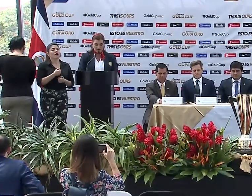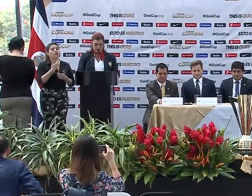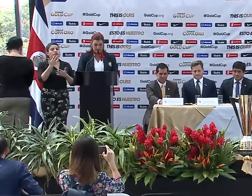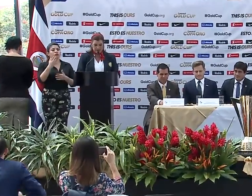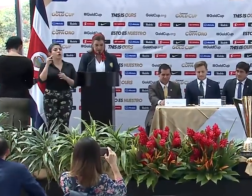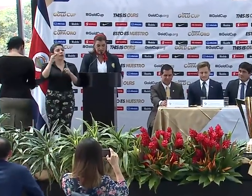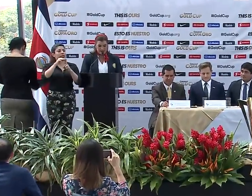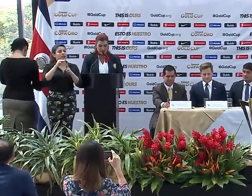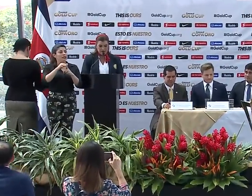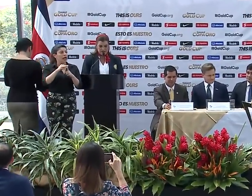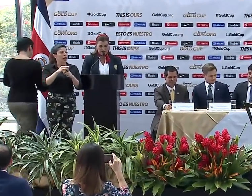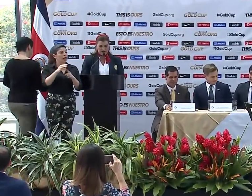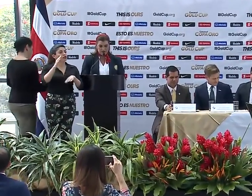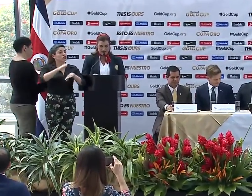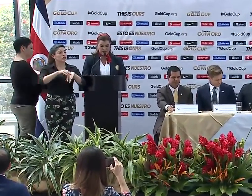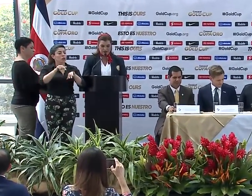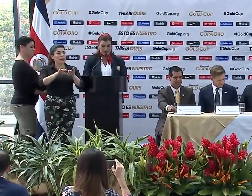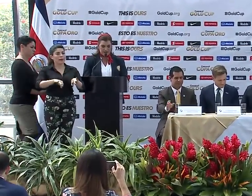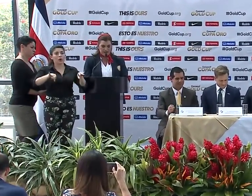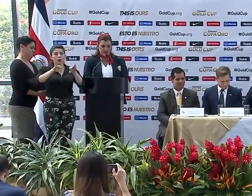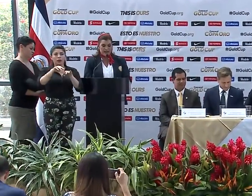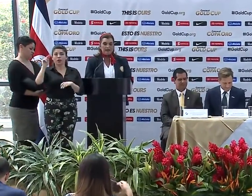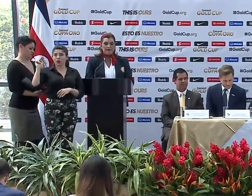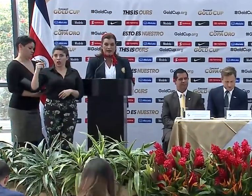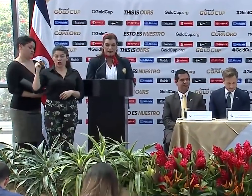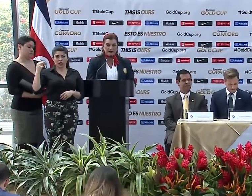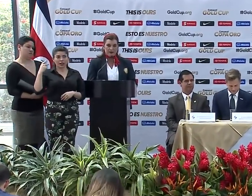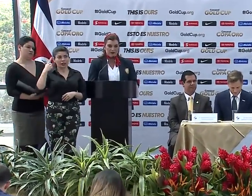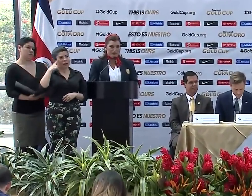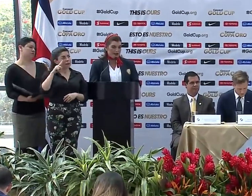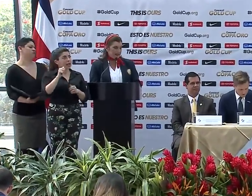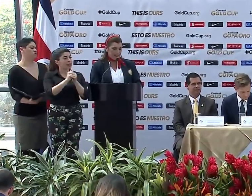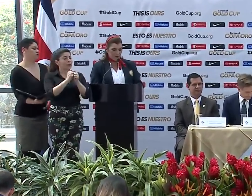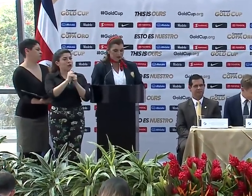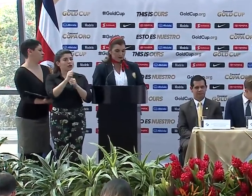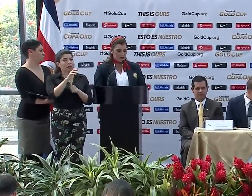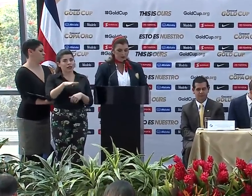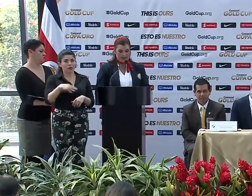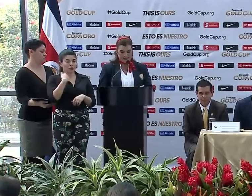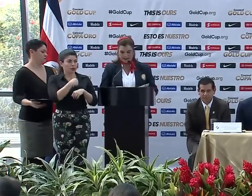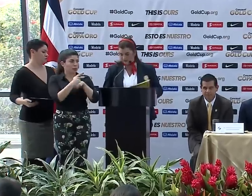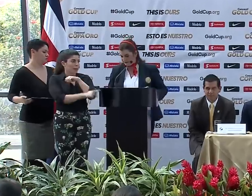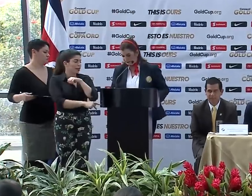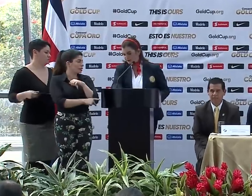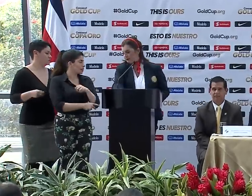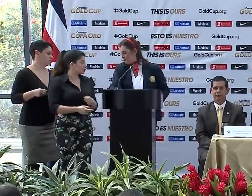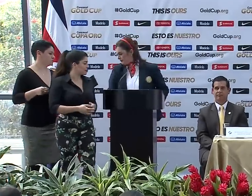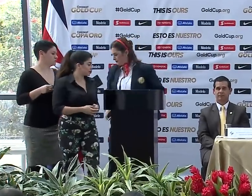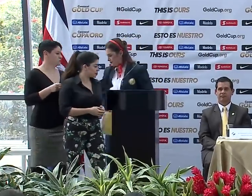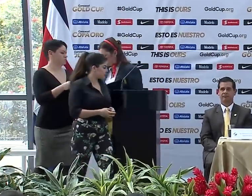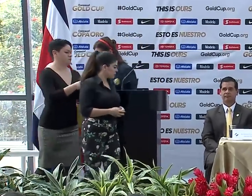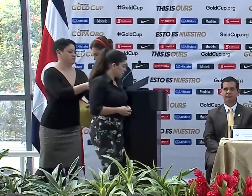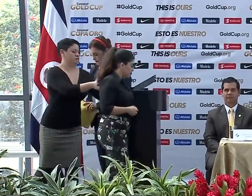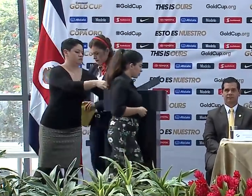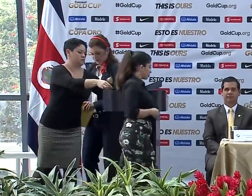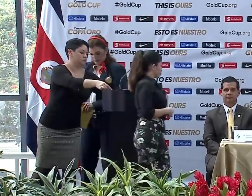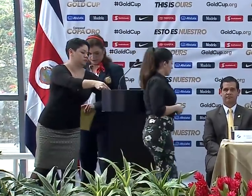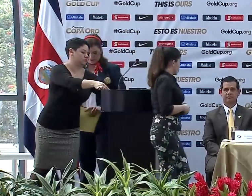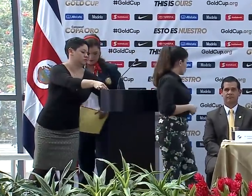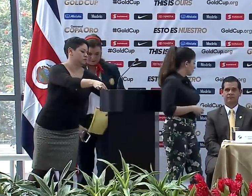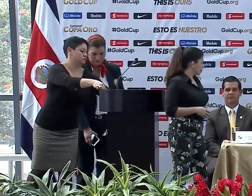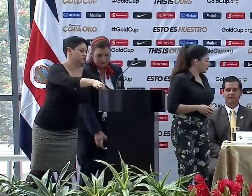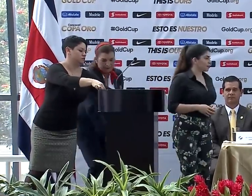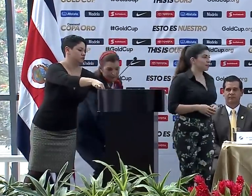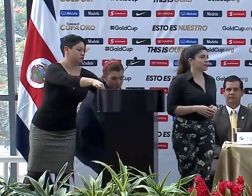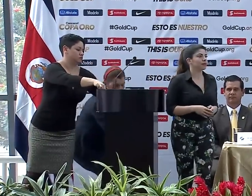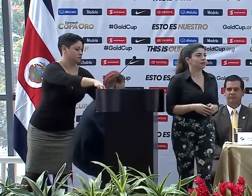dirigir su mensaje sobre esta importante noticia para el deporte de nuestro país.